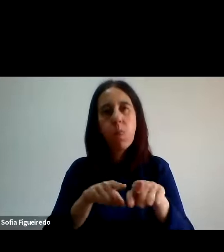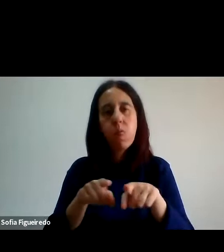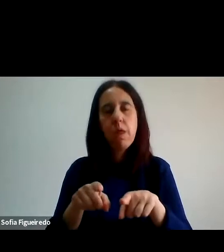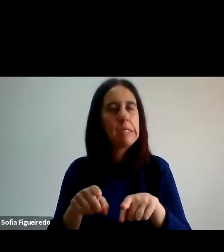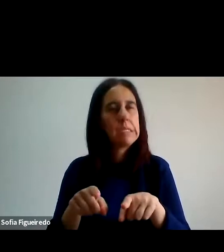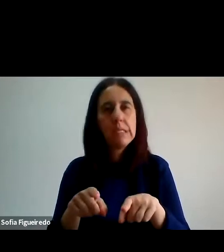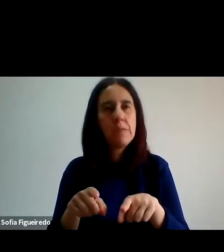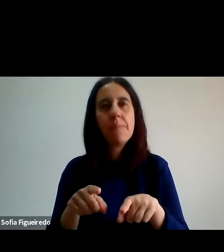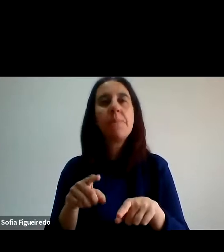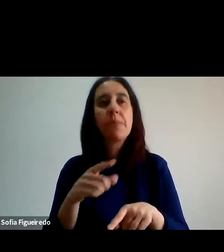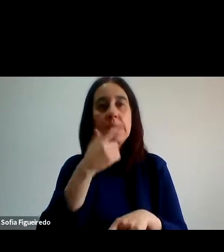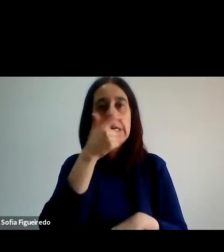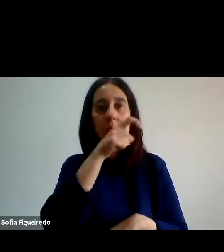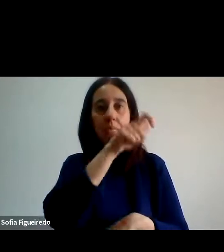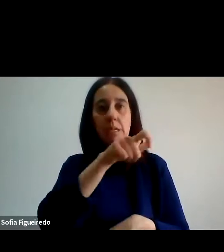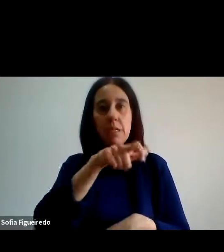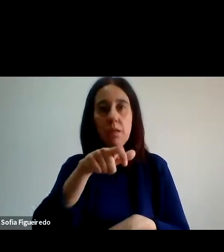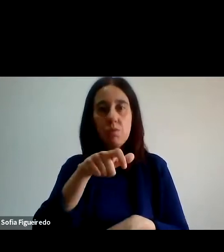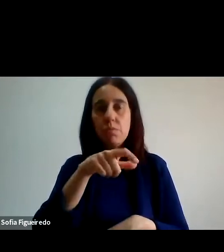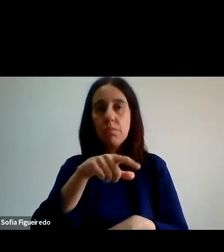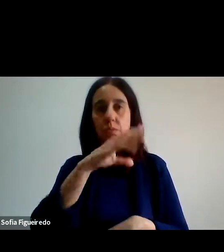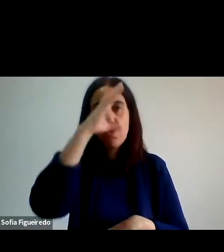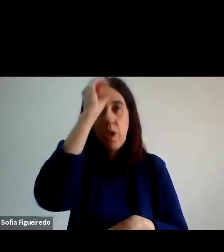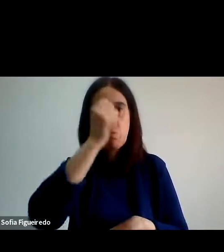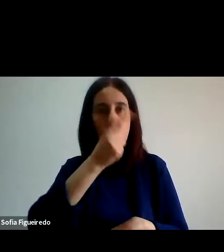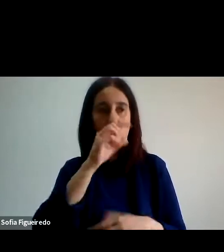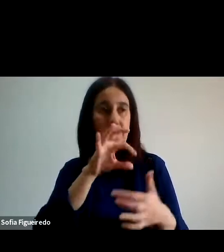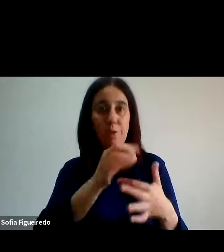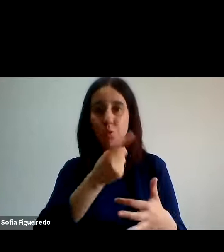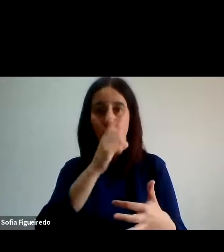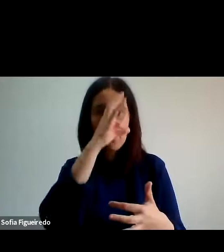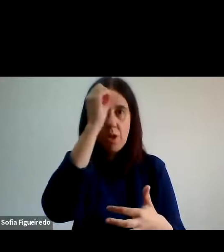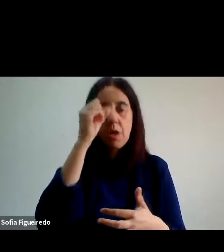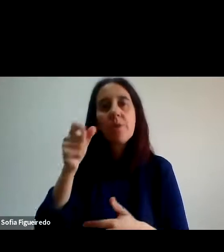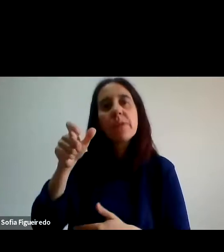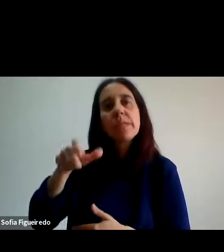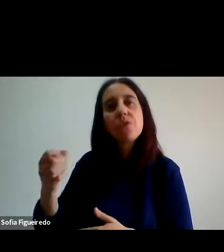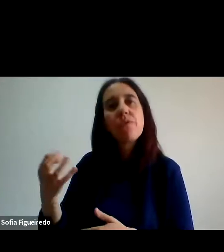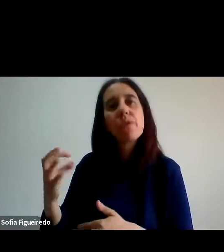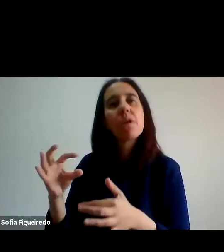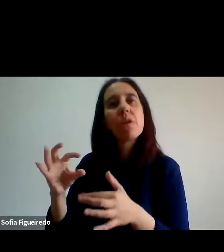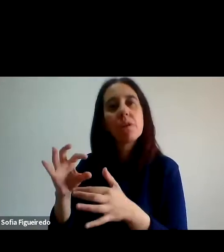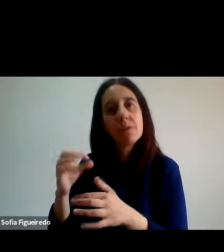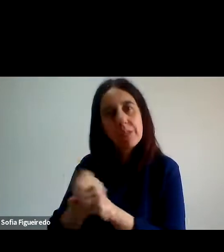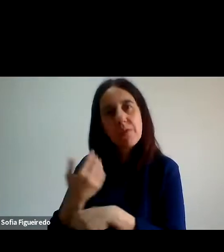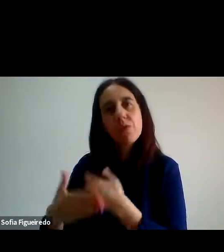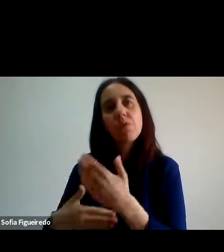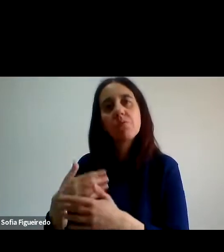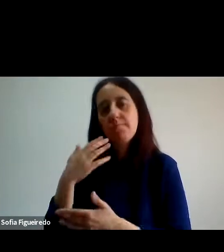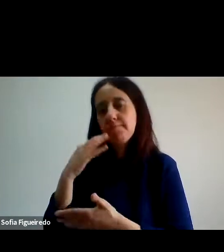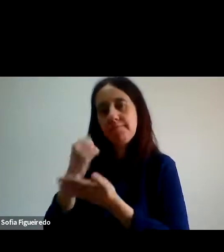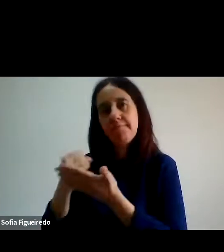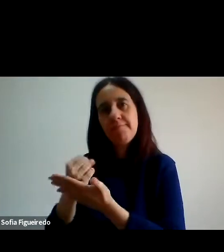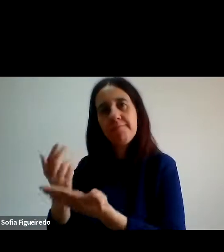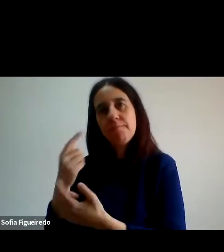entre cidadãos que não estão no Estado, que não estão ligados ao Estado, e cidadãos que estão, de facto, efetivamente, são servidores públicos. E nós temos